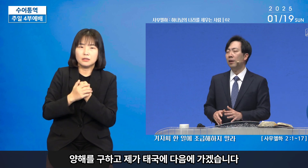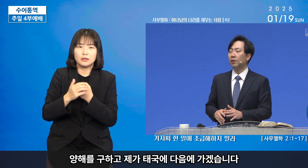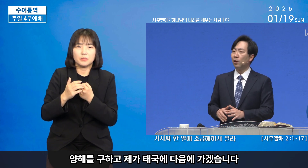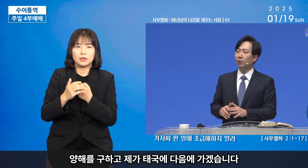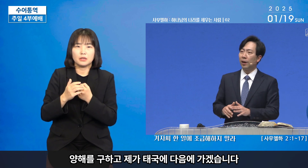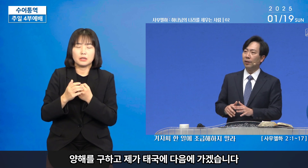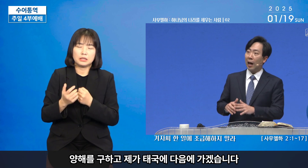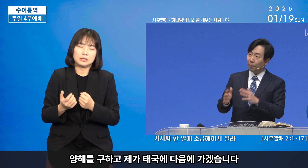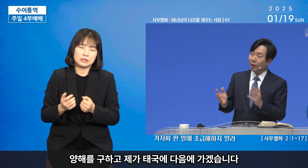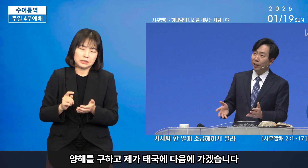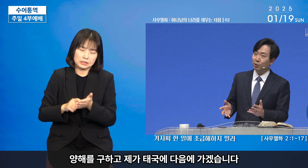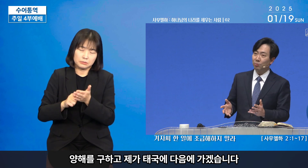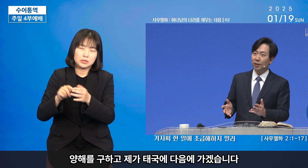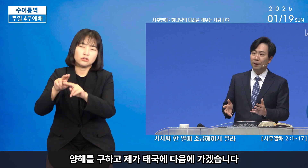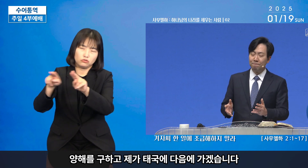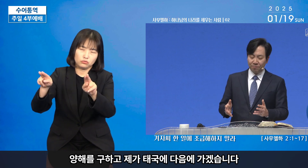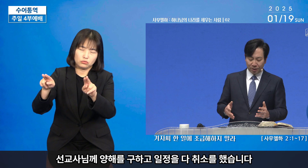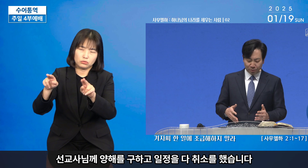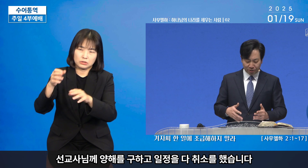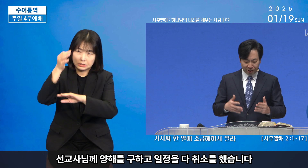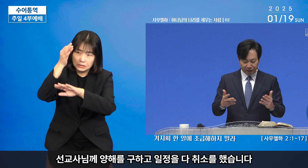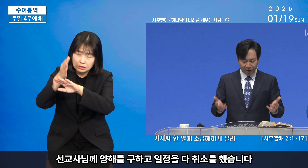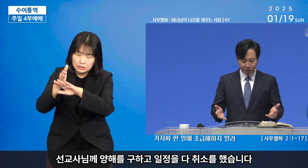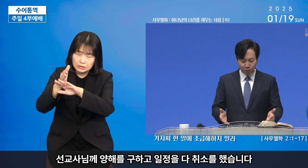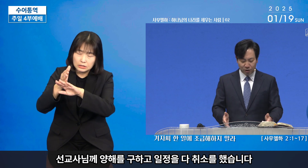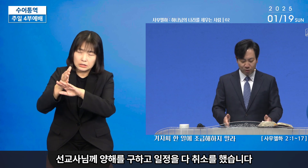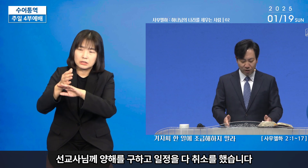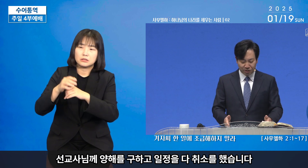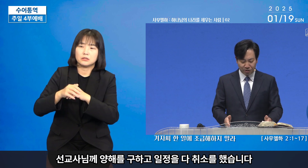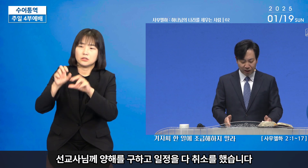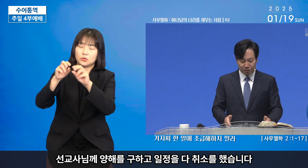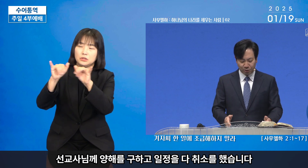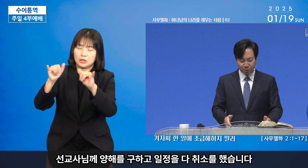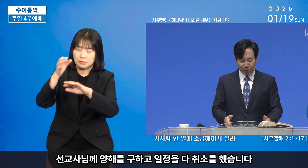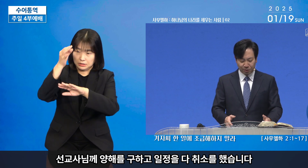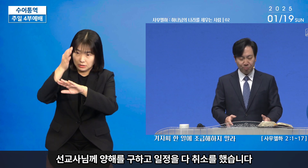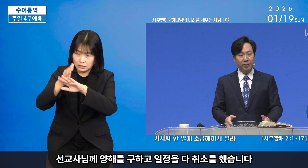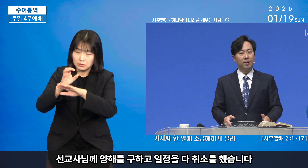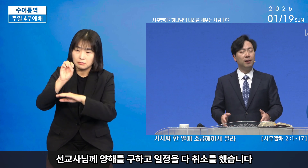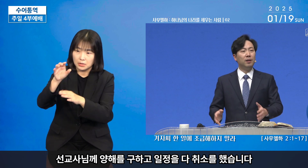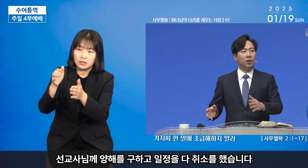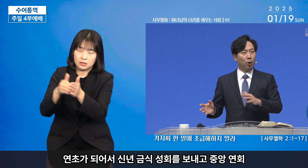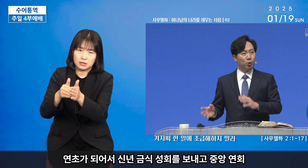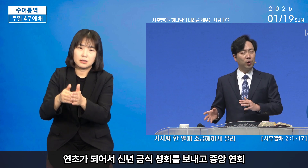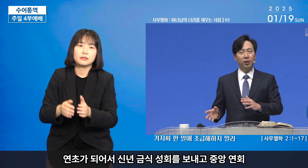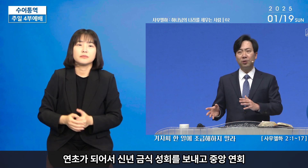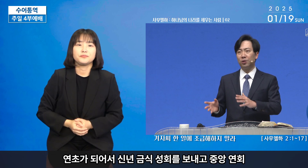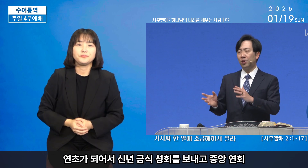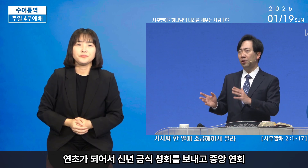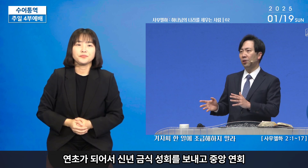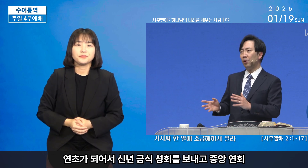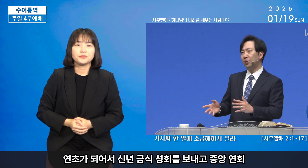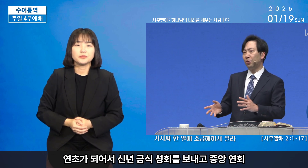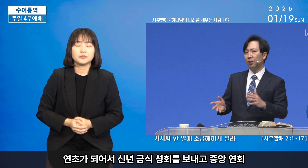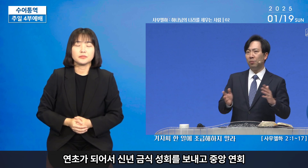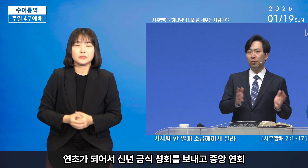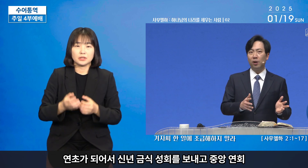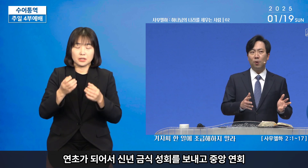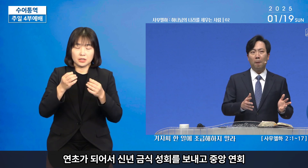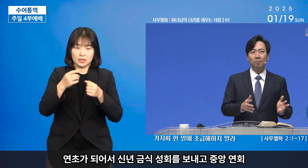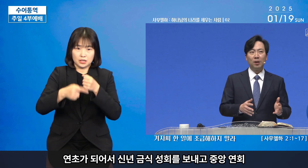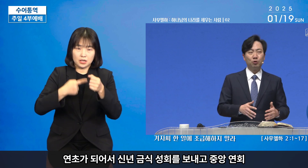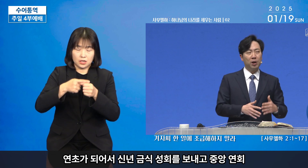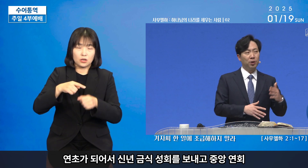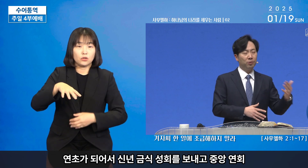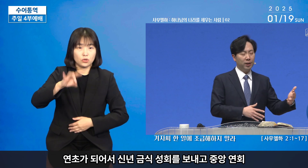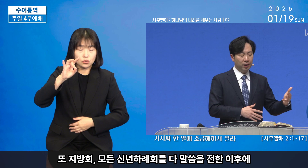제가 태국에 다음에 가겠습니다, 선교사님께 양해를 구하고 일정을 다 취소를 했습니다. 연초가 되어서 신년 금식 성회를